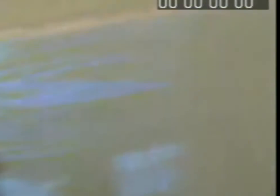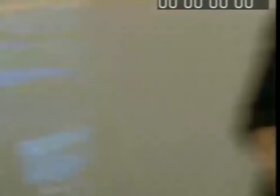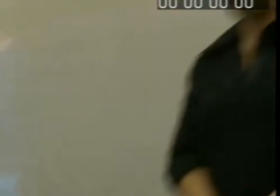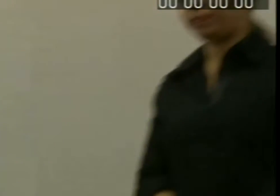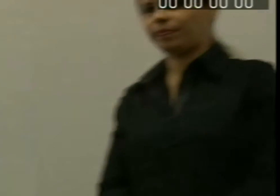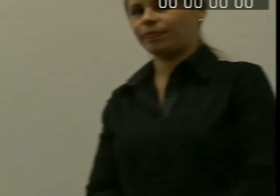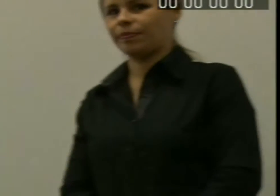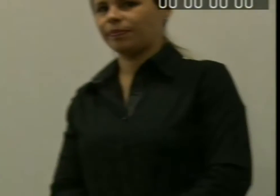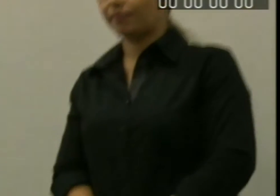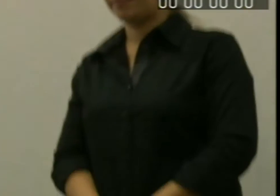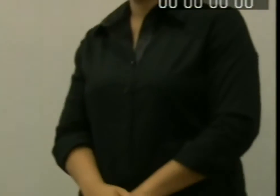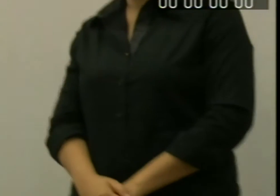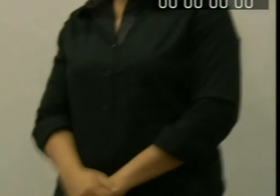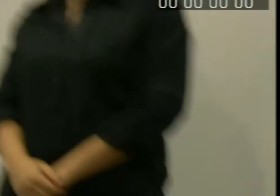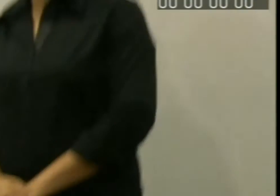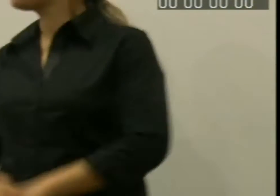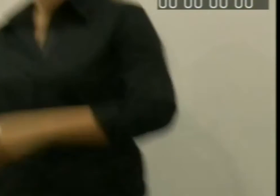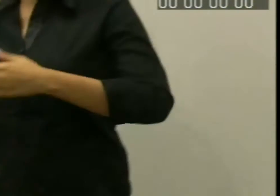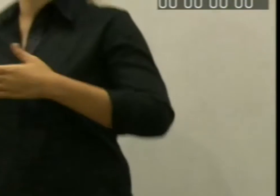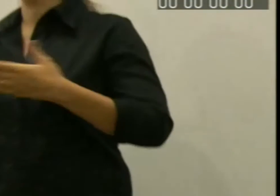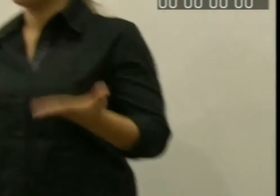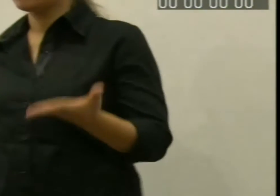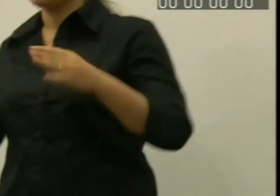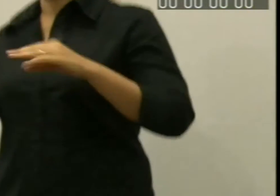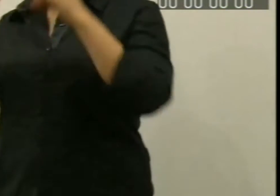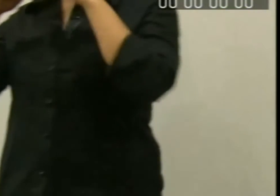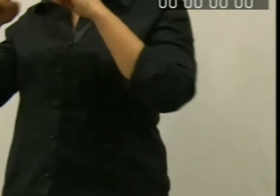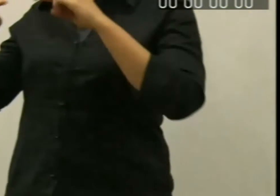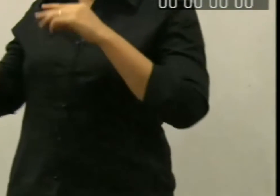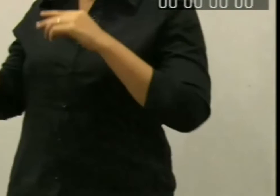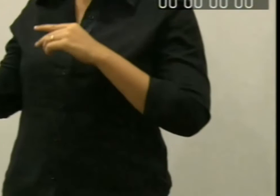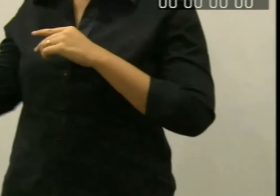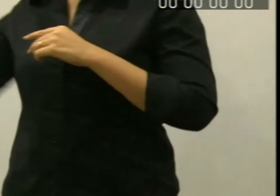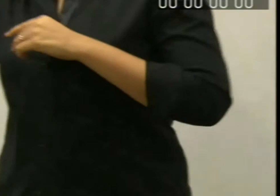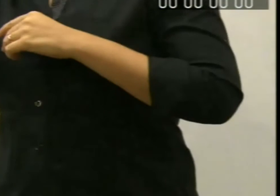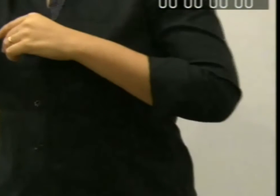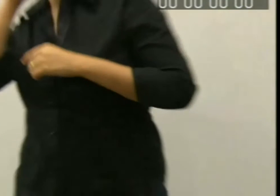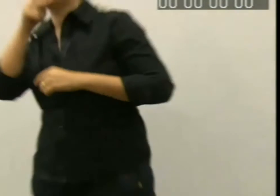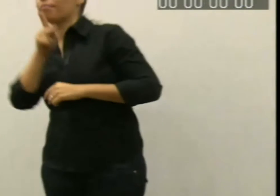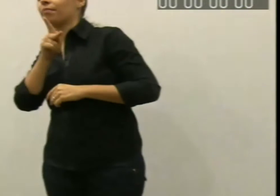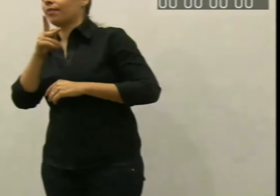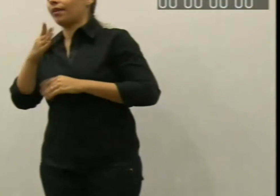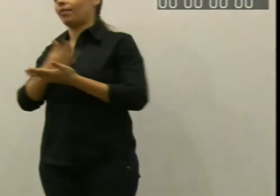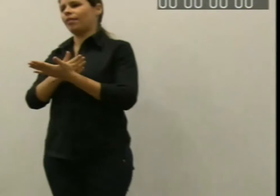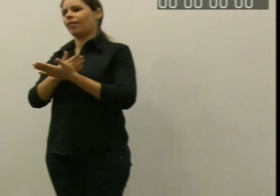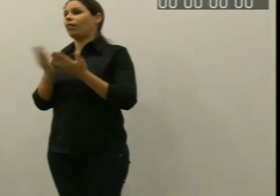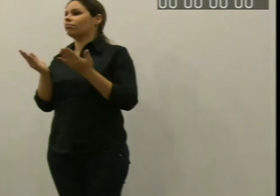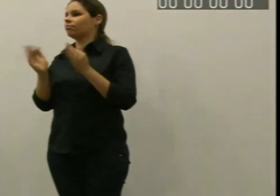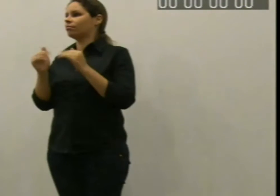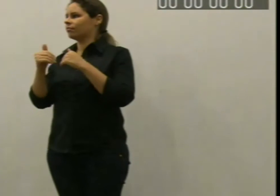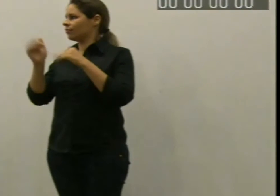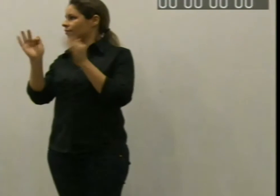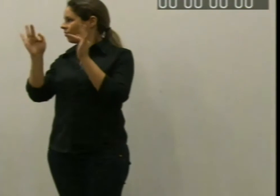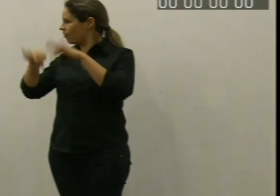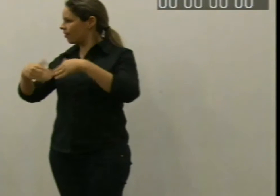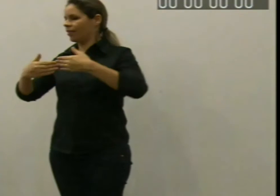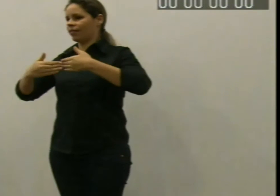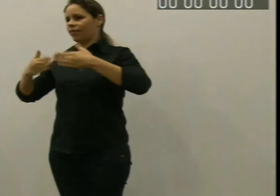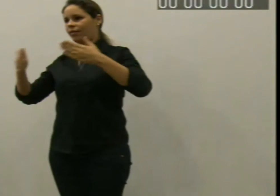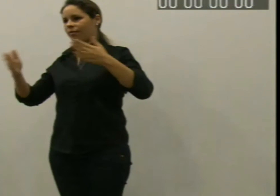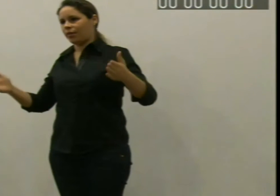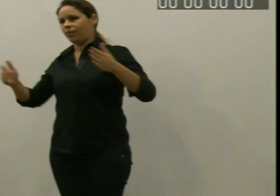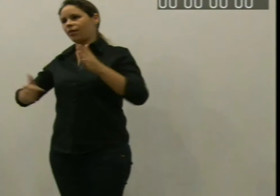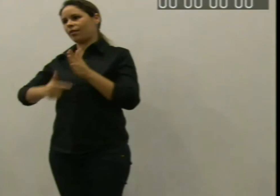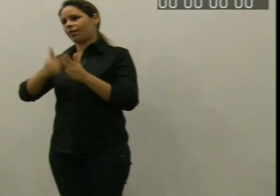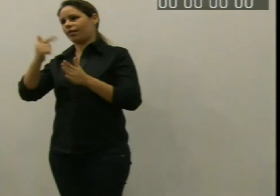Júnior e assim com a mensagem da senhora na Paul encerramos nesse momento a solenidade de abertura da segunda